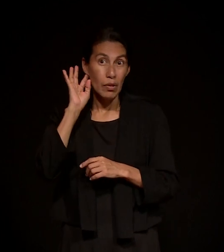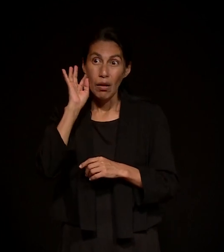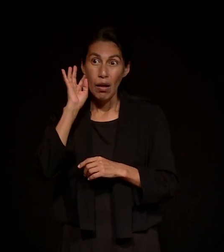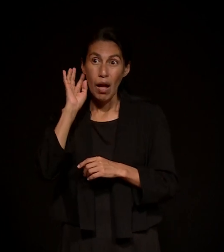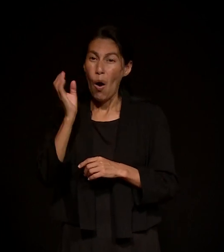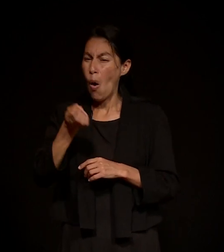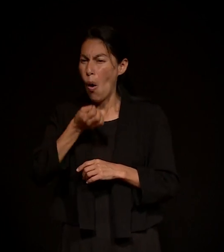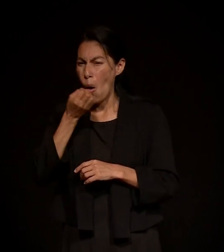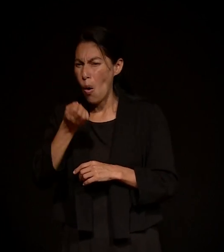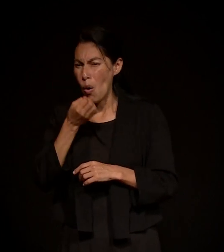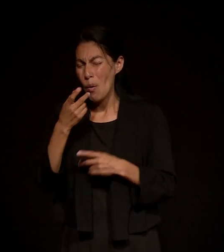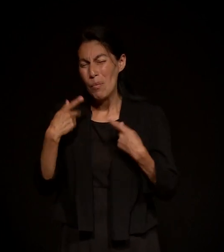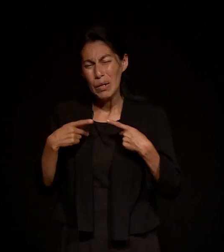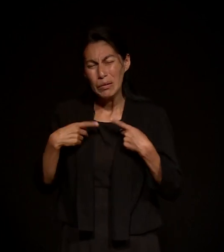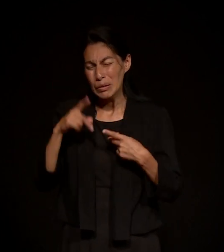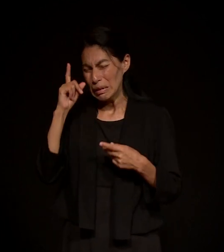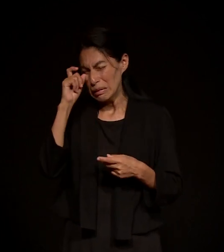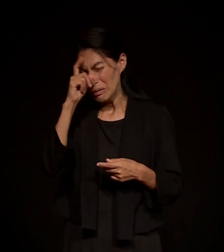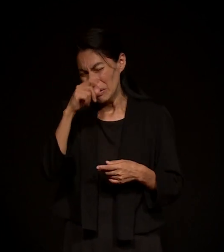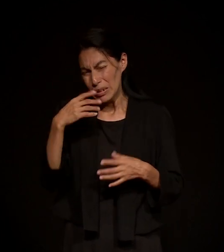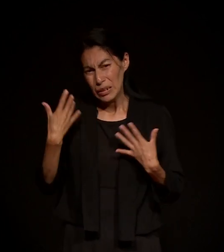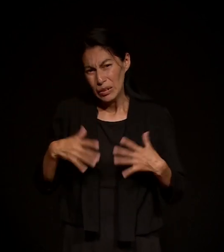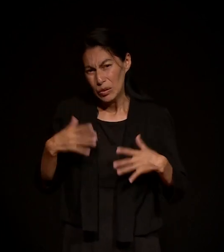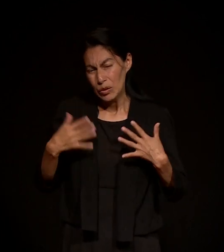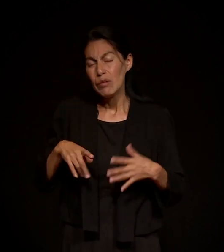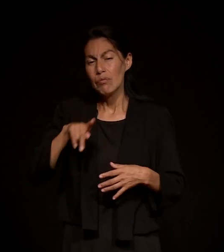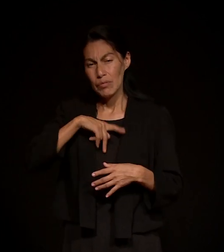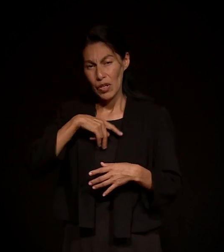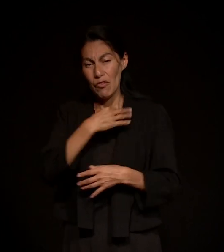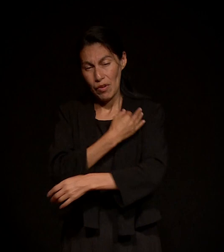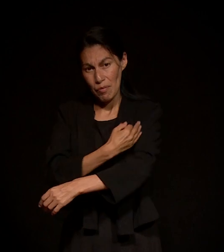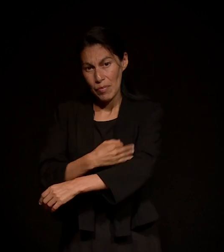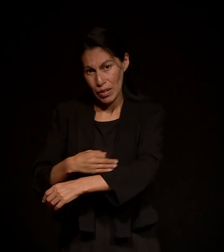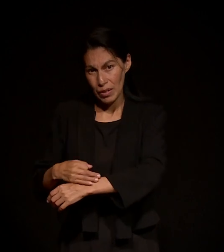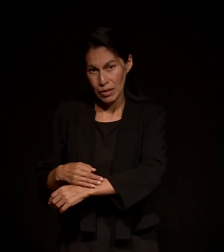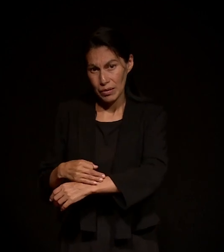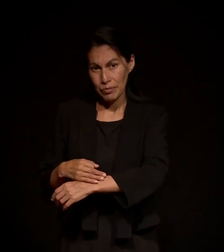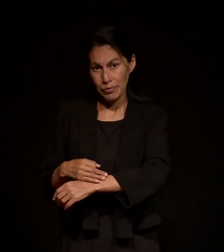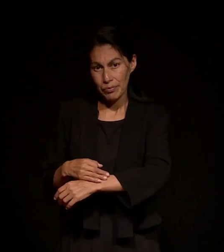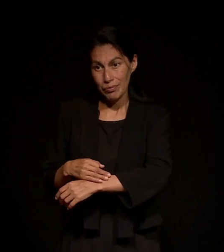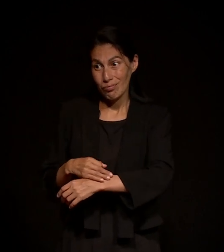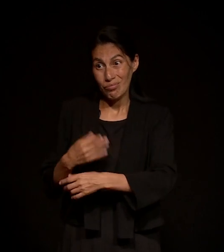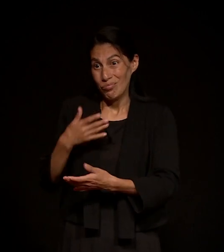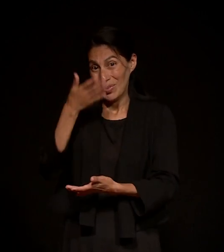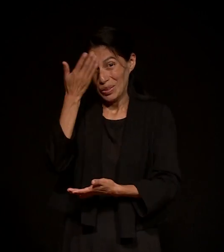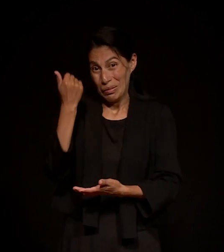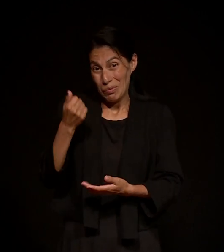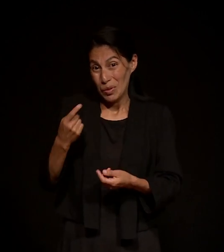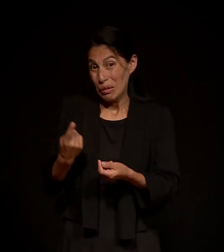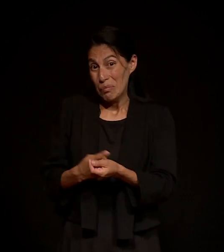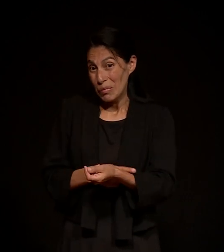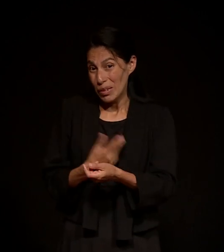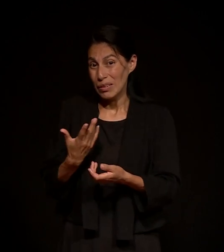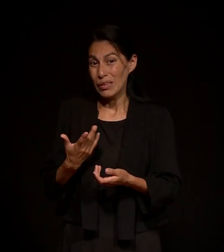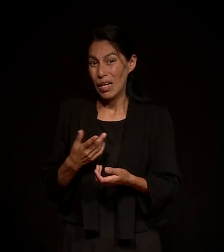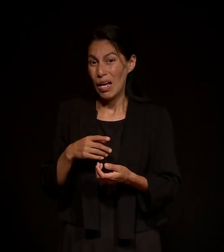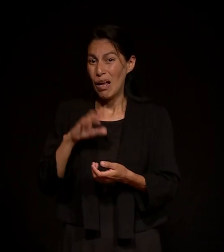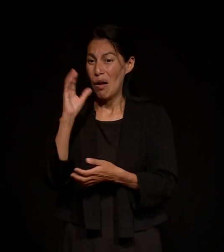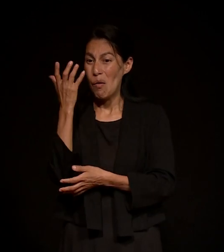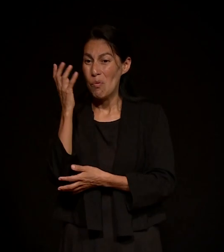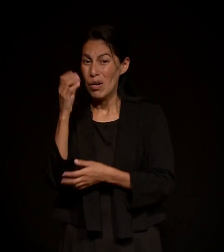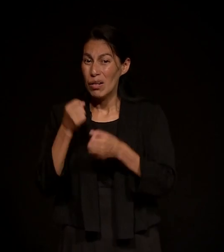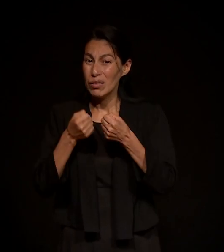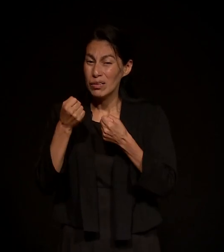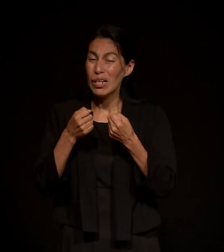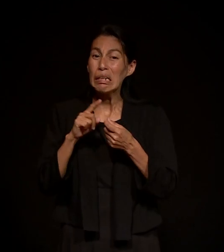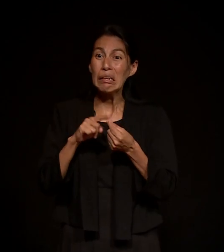pedir por la familia que está pasando por la situación y pedir por mi familia, porque pues uno no sabe quién está